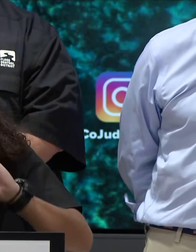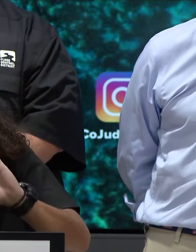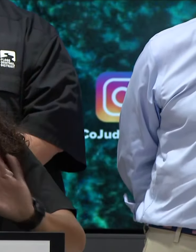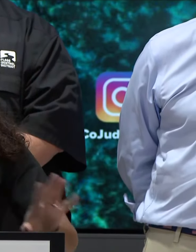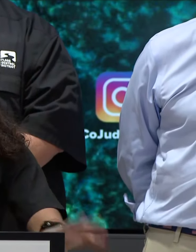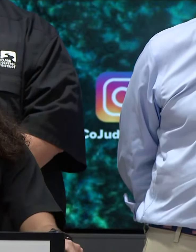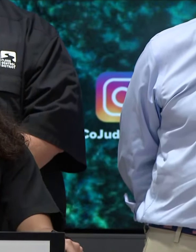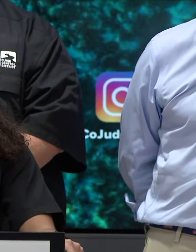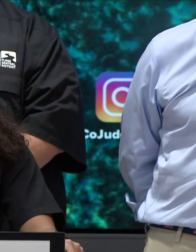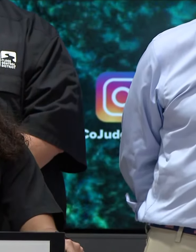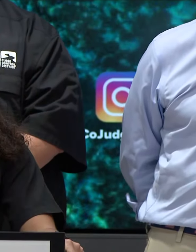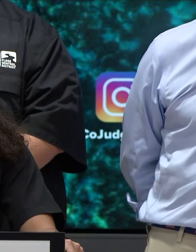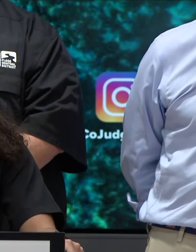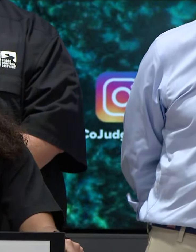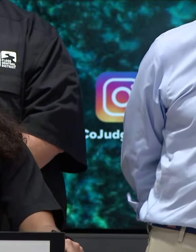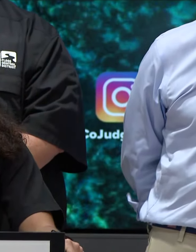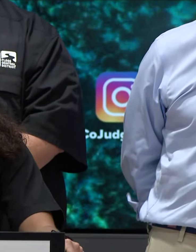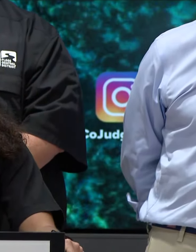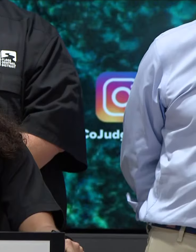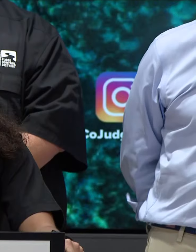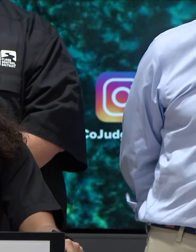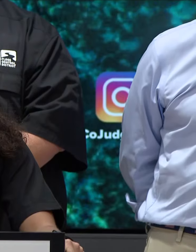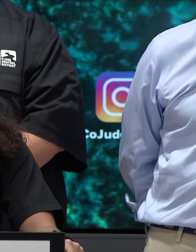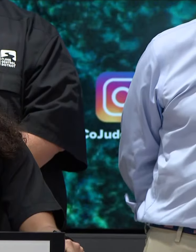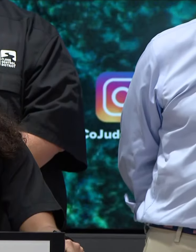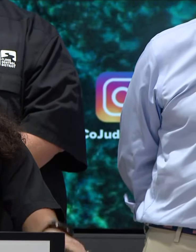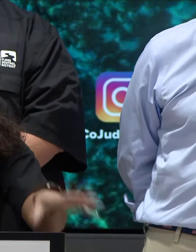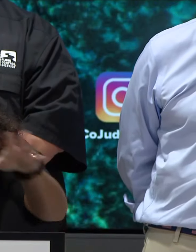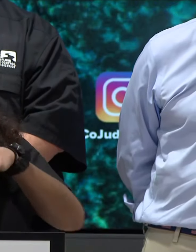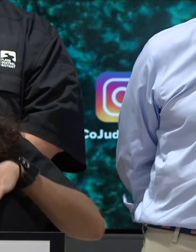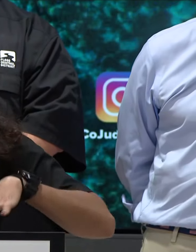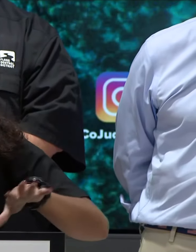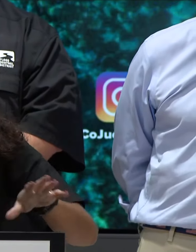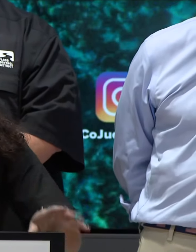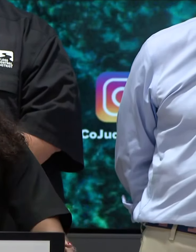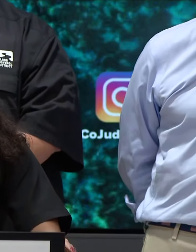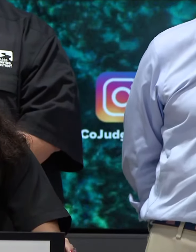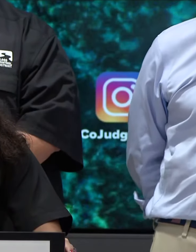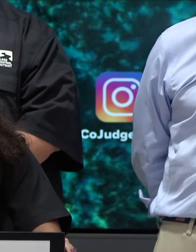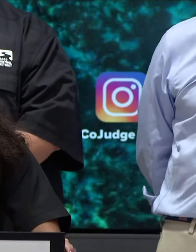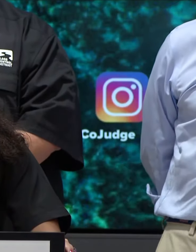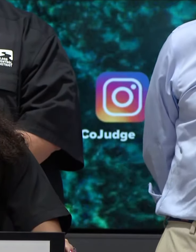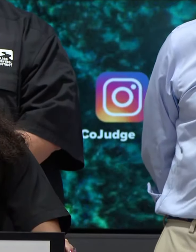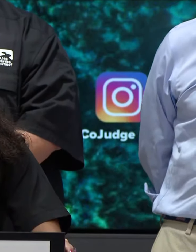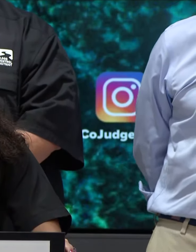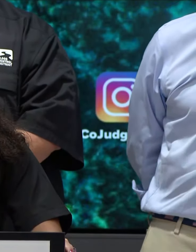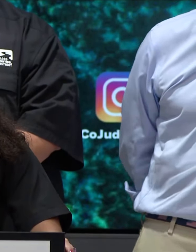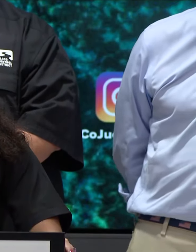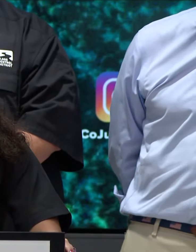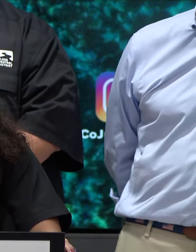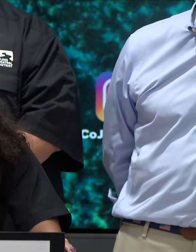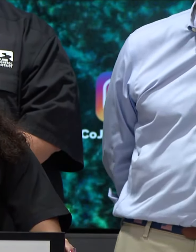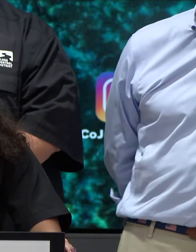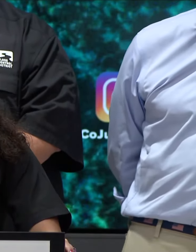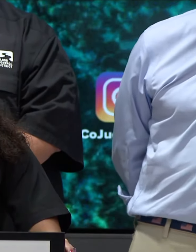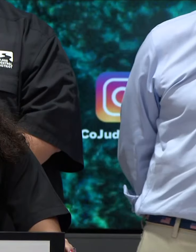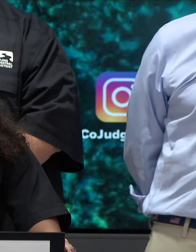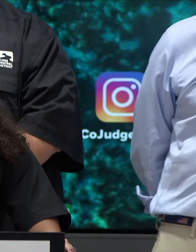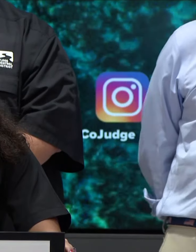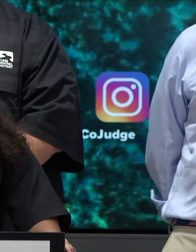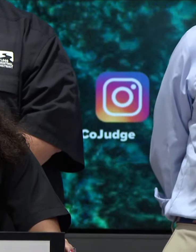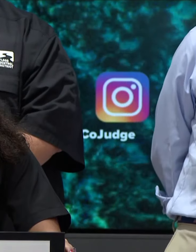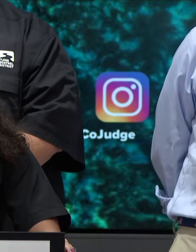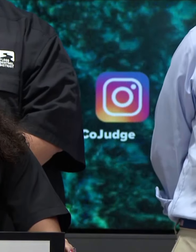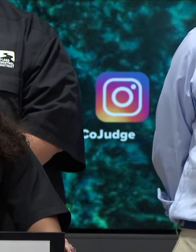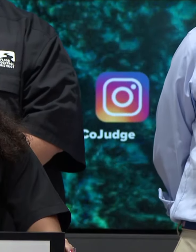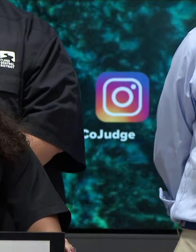volando. Entonces, inclusive se ve el campo donde juegan fútbol americano. Lo que